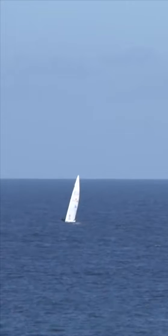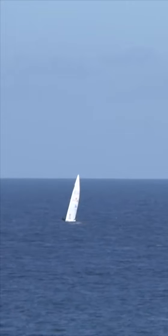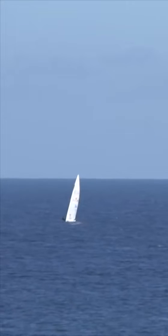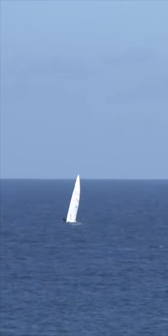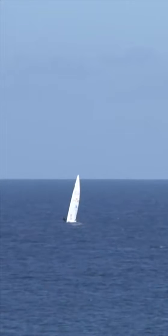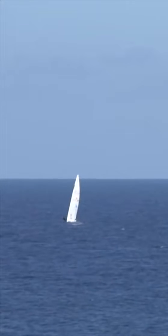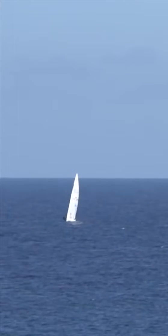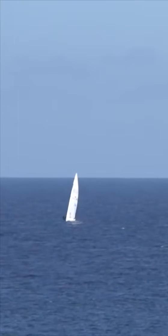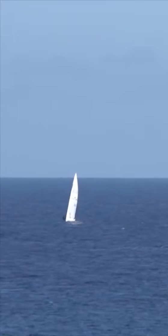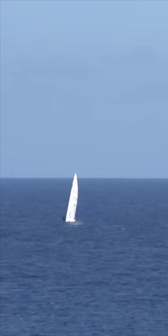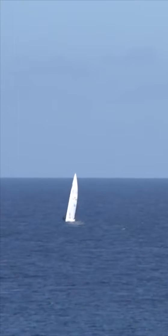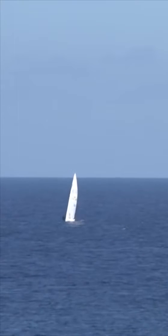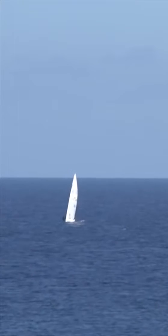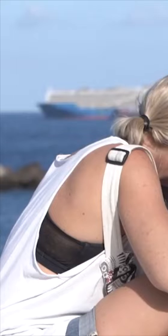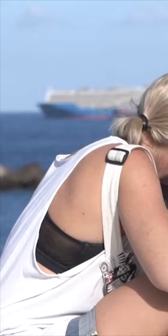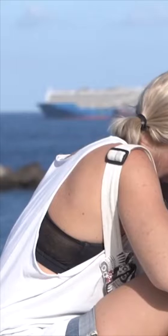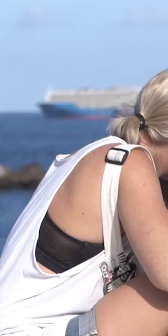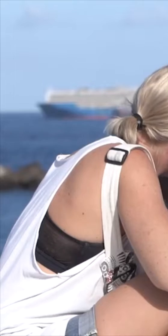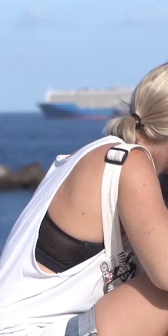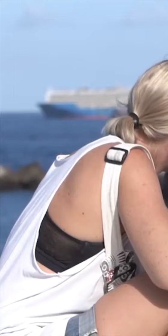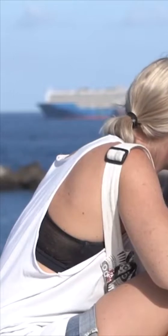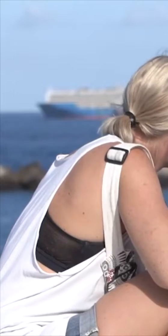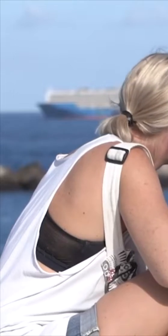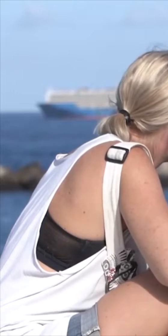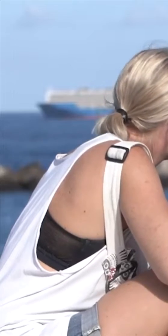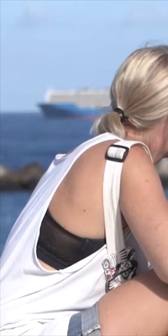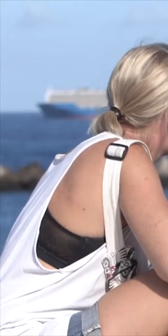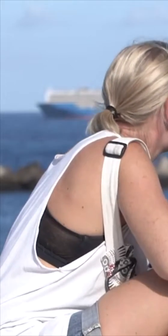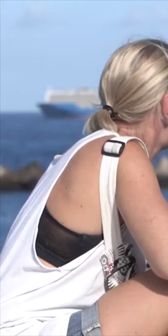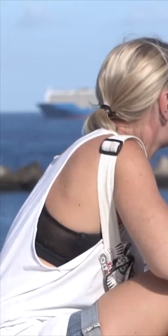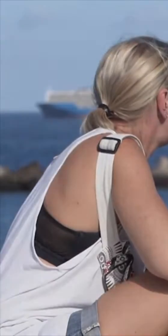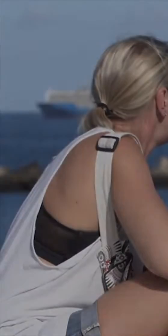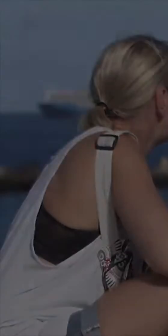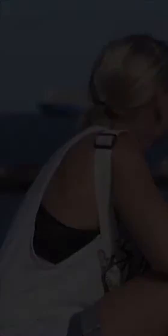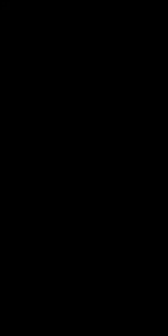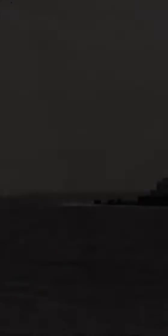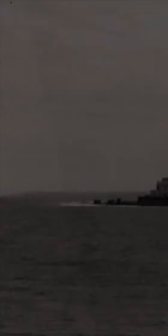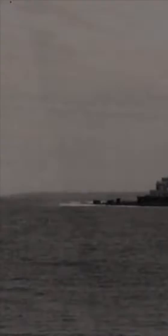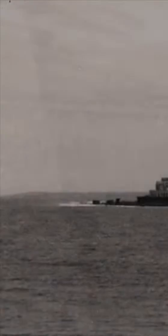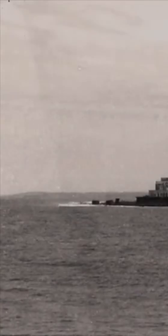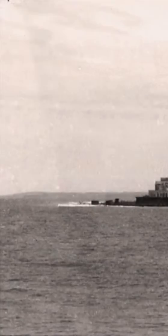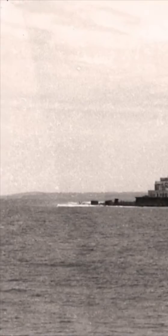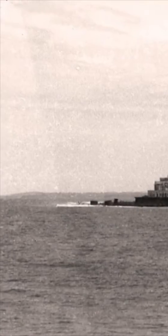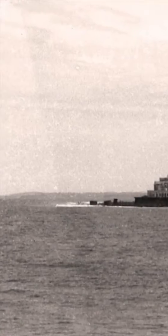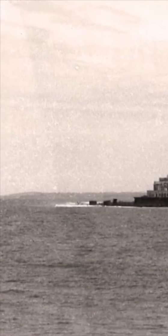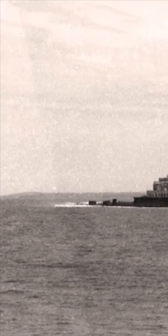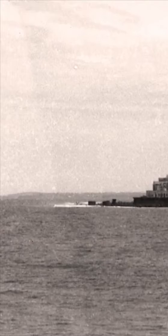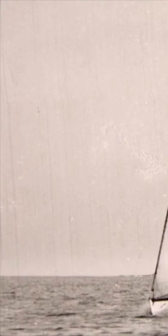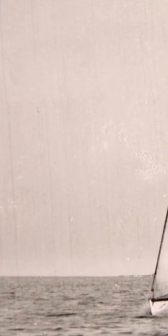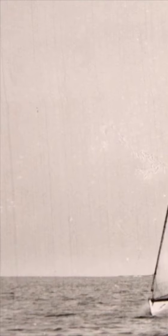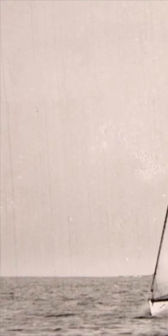La vela latina canaria es un deporte singular que solo se puede disfrutar en el litoral de Las Palmas de Gran Canaria. Desde finales del